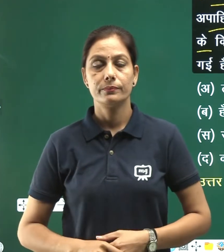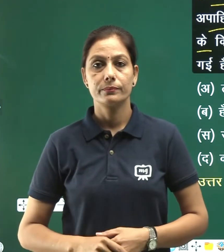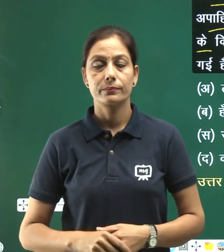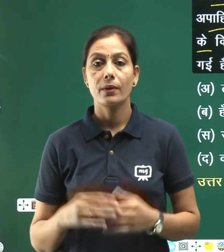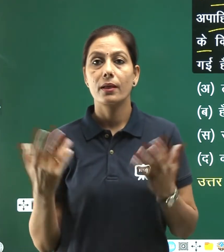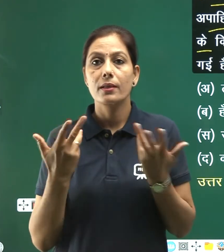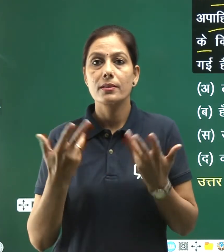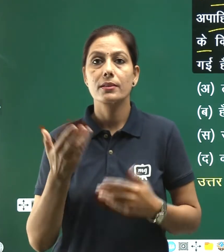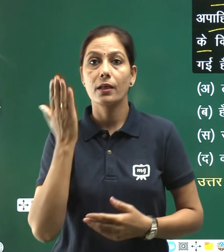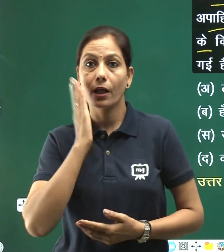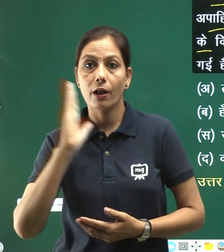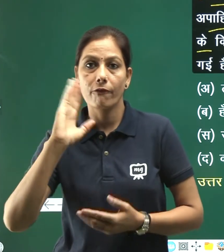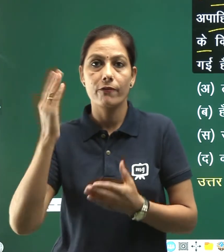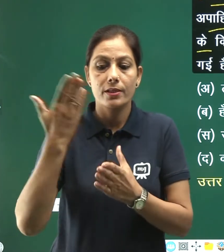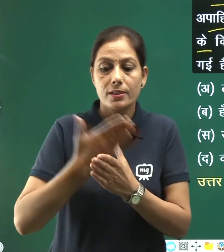किस काव्य संग्रह से